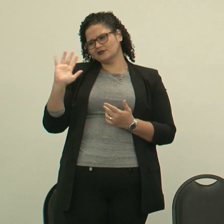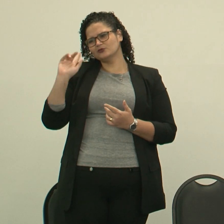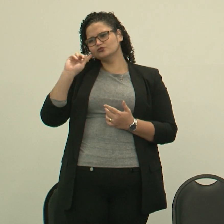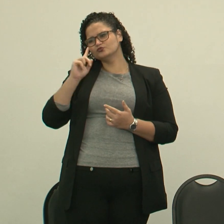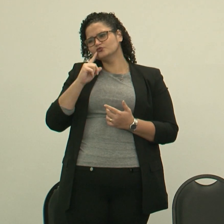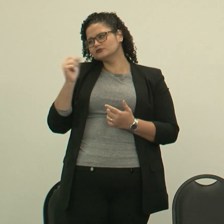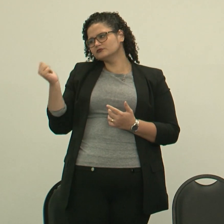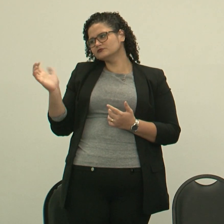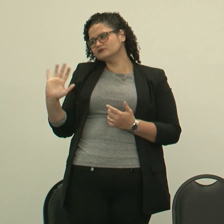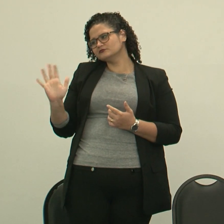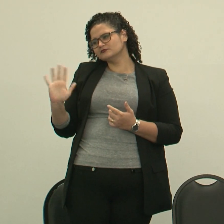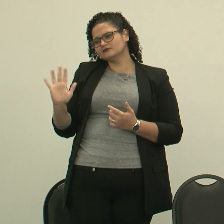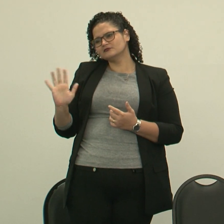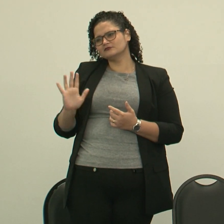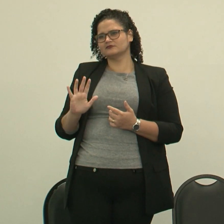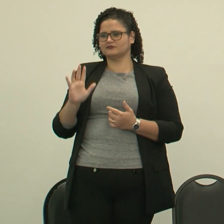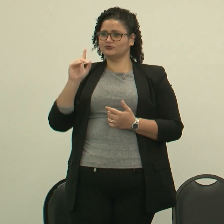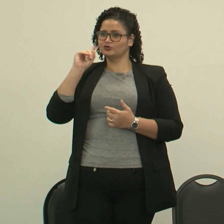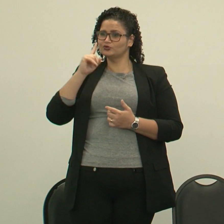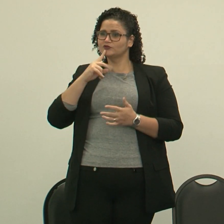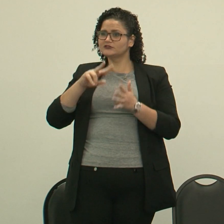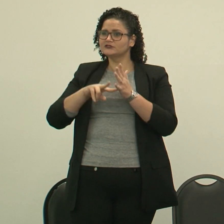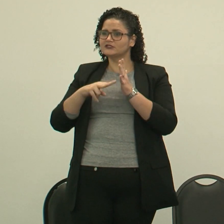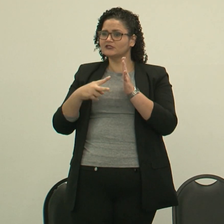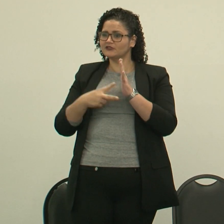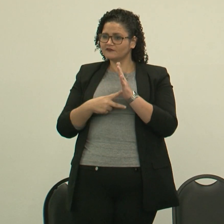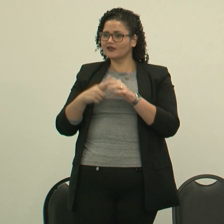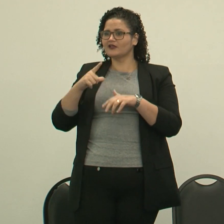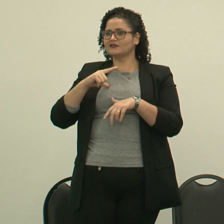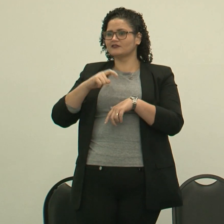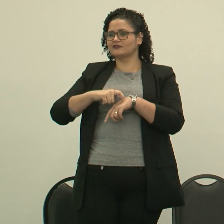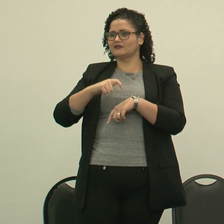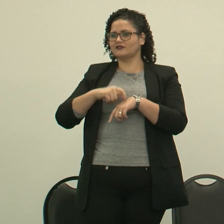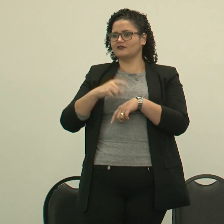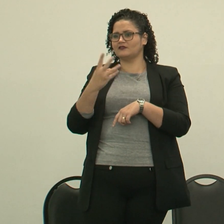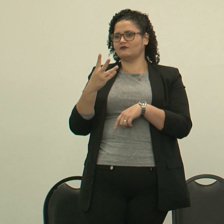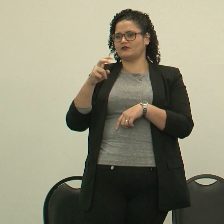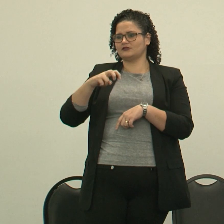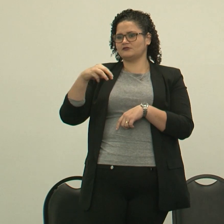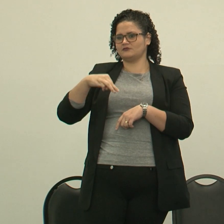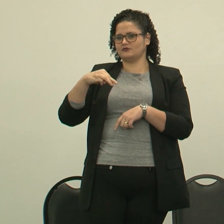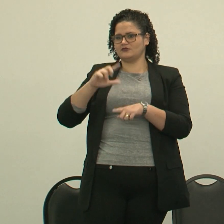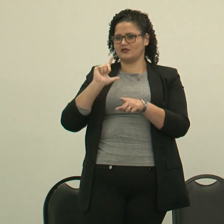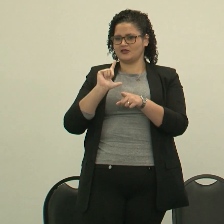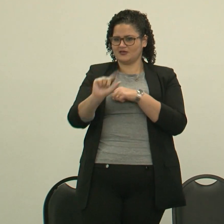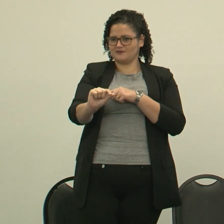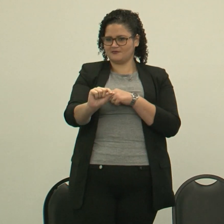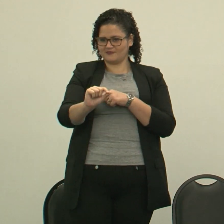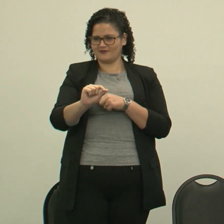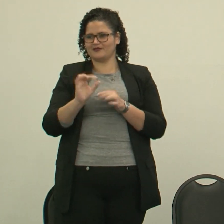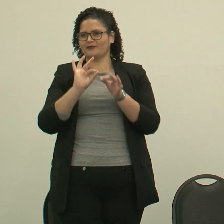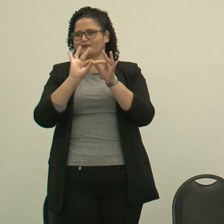amigo dele. Um tchau surdo significa que eu tenho mais de 45 minutos antes de ir embora.